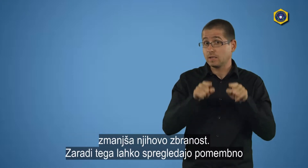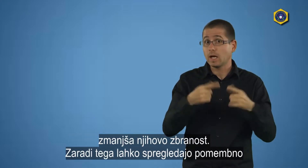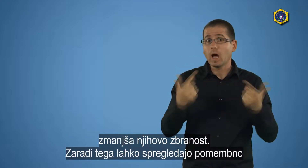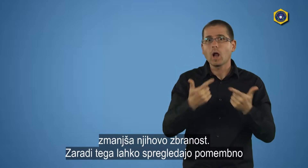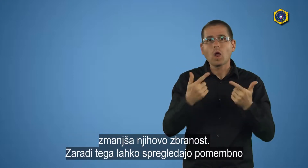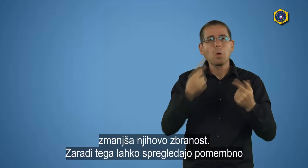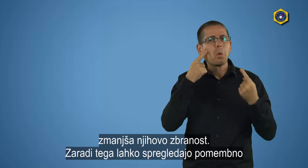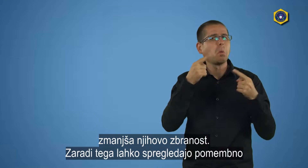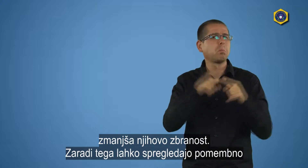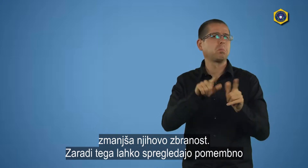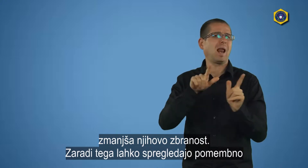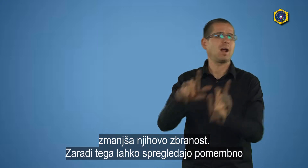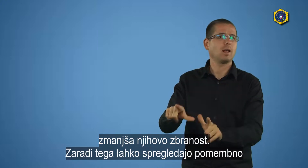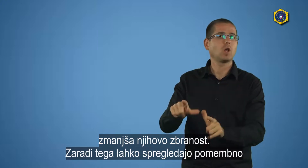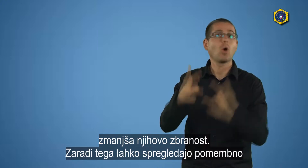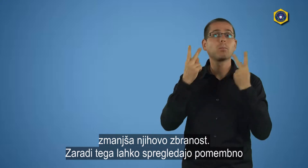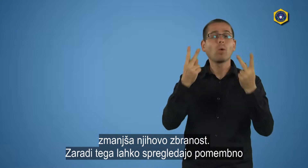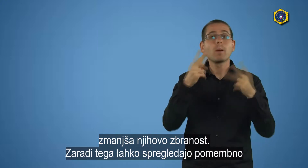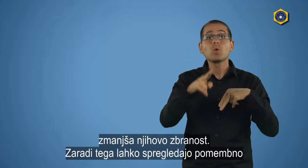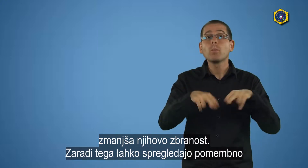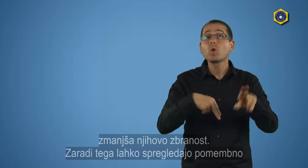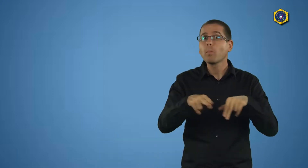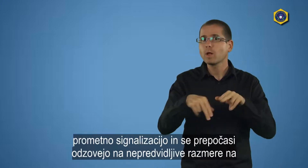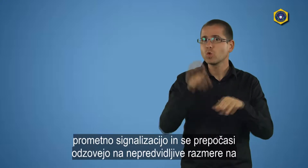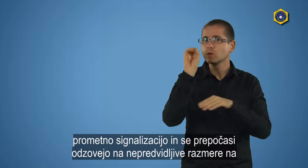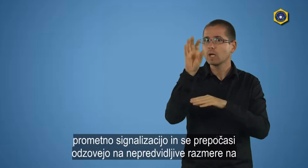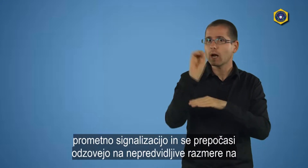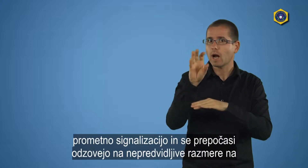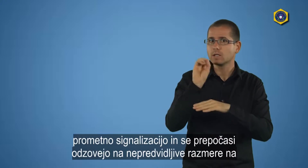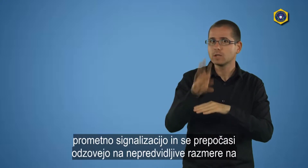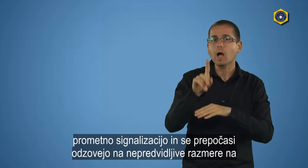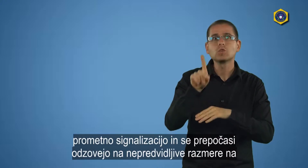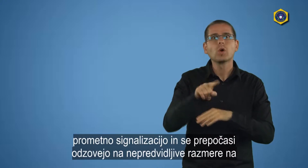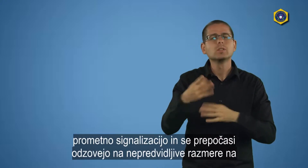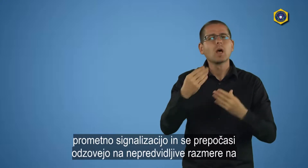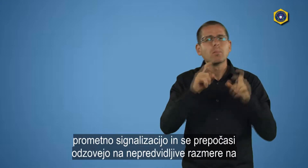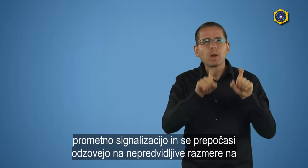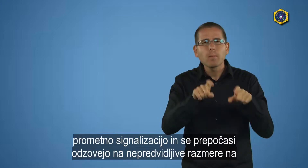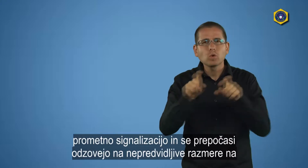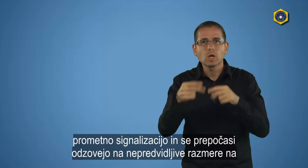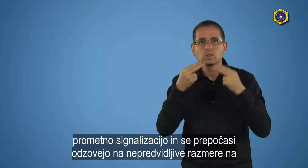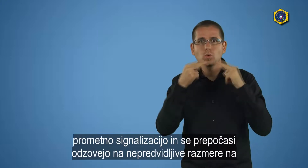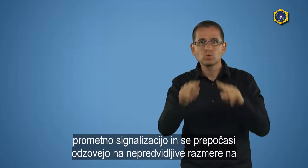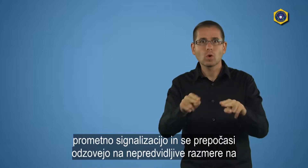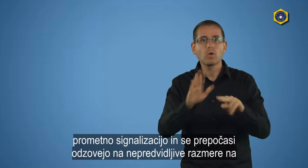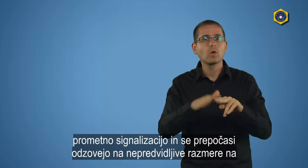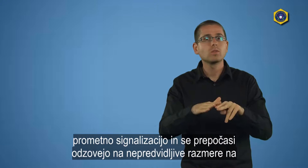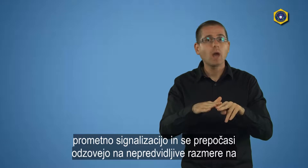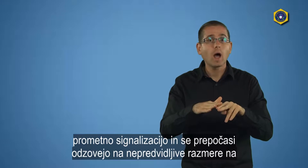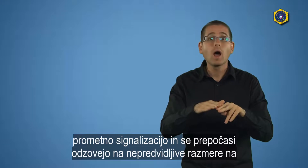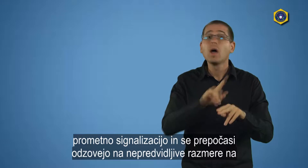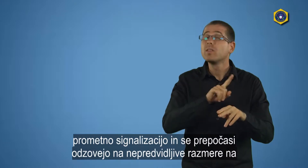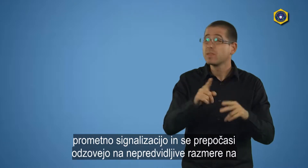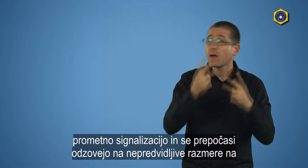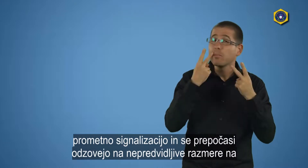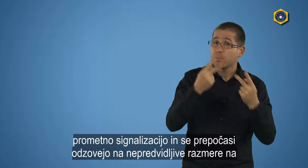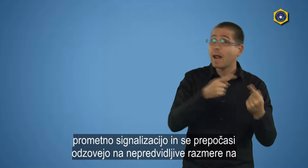Zaradi tega lahko spregledajo pomembno prometno signalizacijo in se prepočasi odzovejo na nepredvidljive razmere